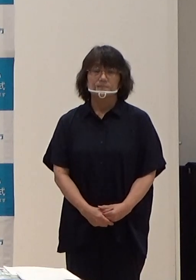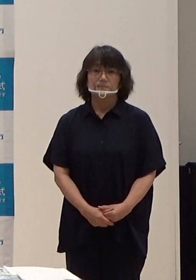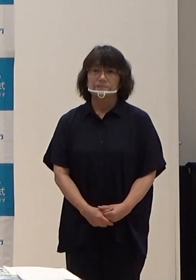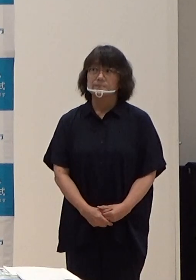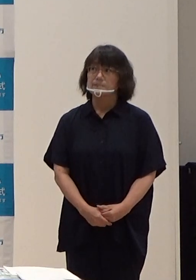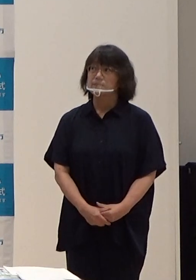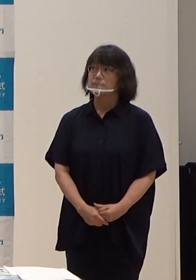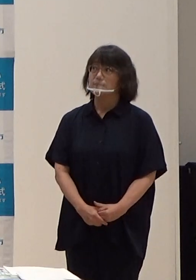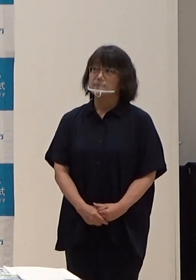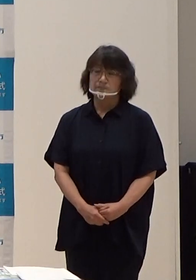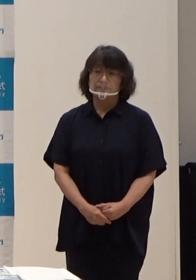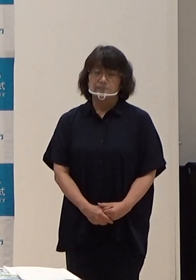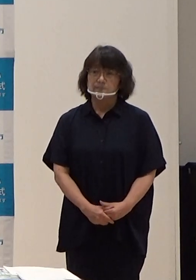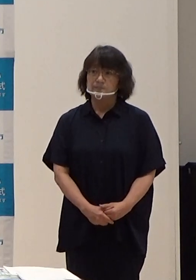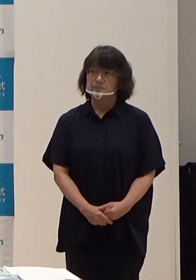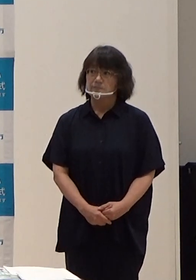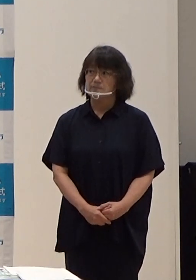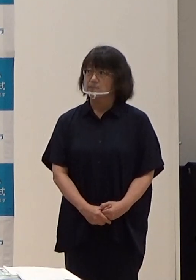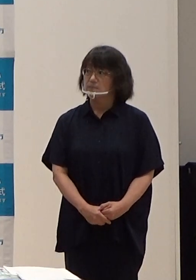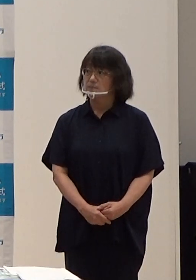よろしいでしょうか。